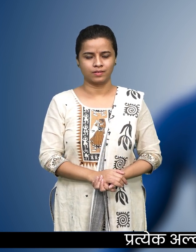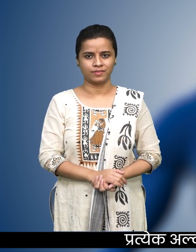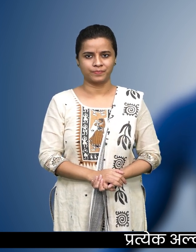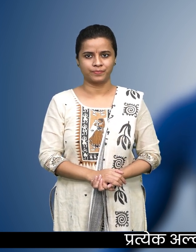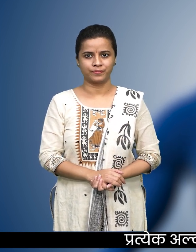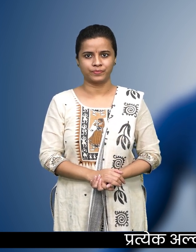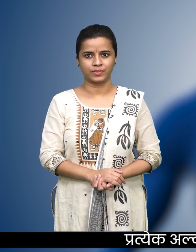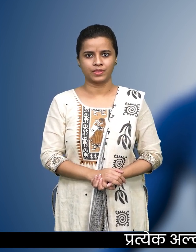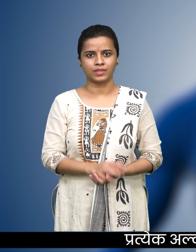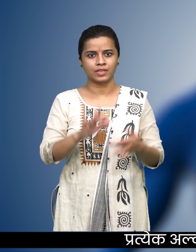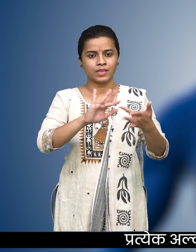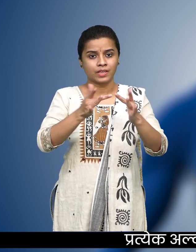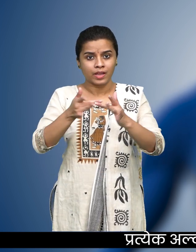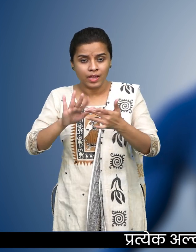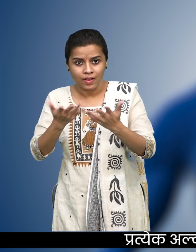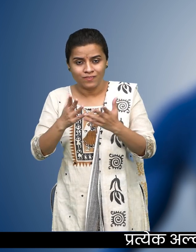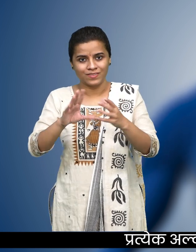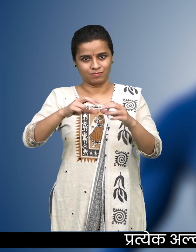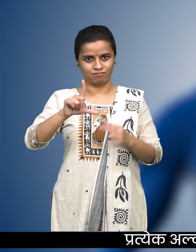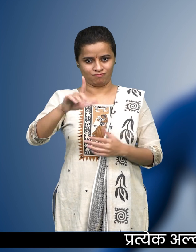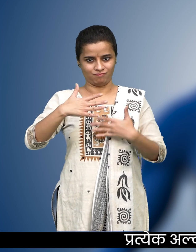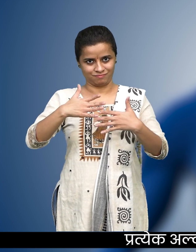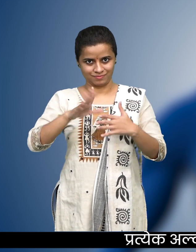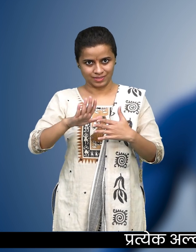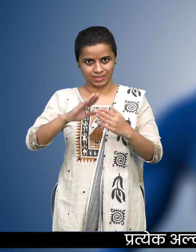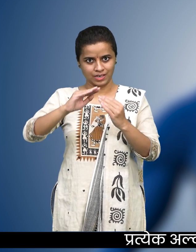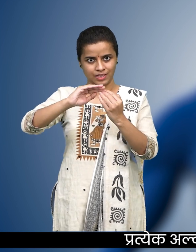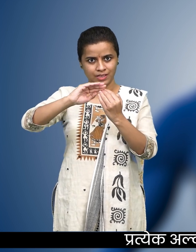प्रत्येक अल्व्होली सभोवती केशिकांचे समृद्ध जाळे असते.